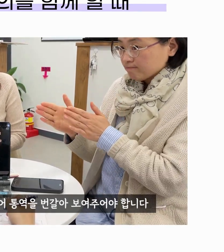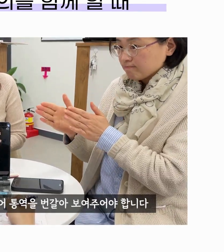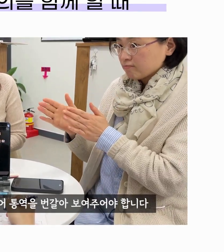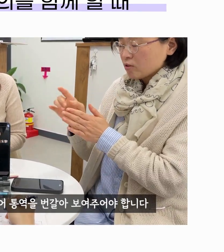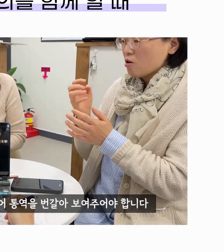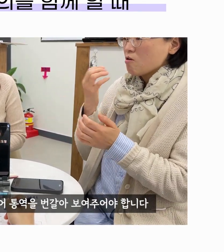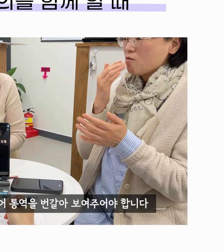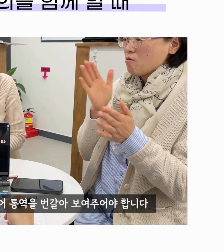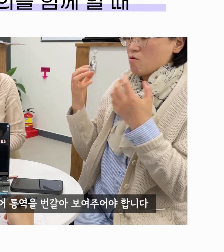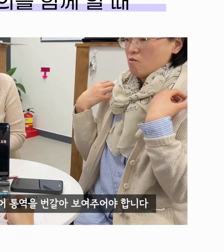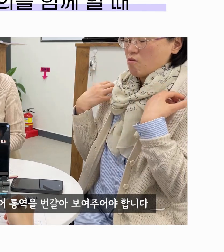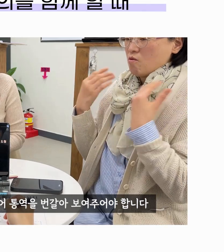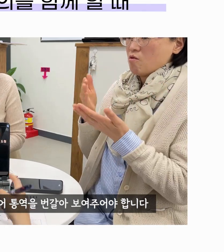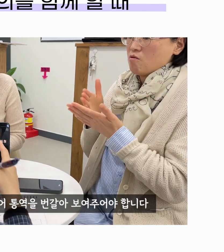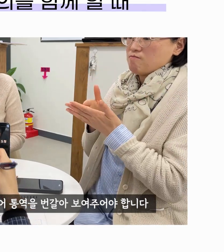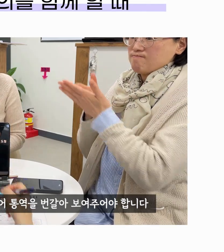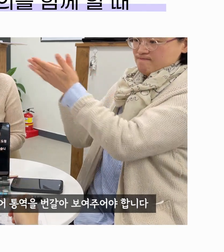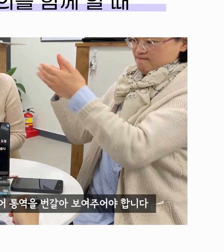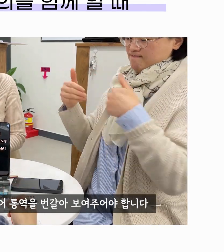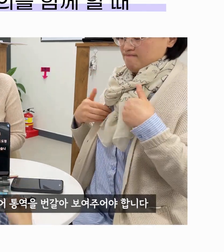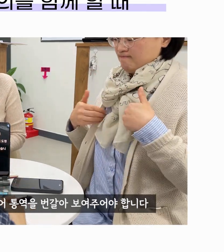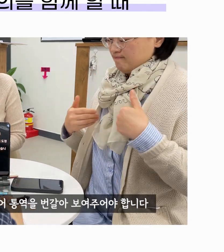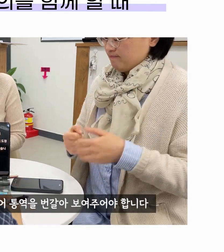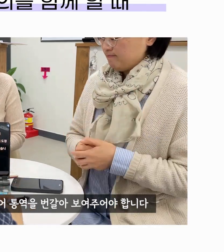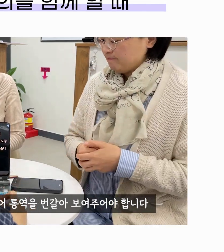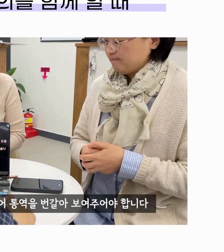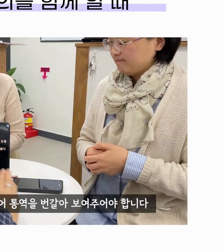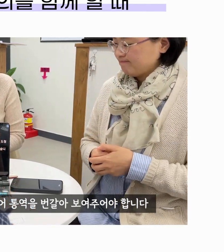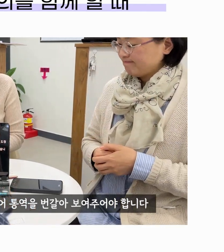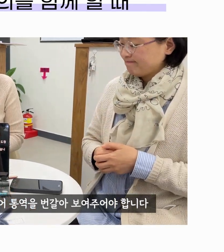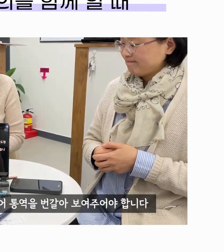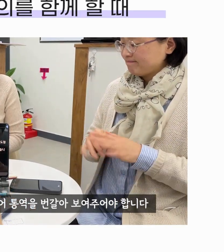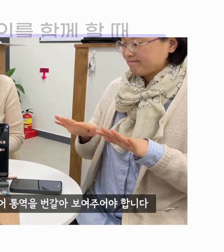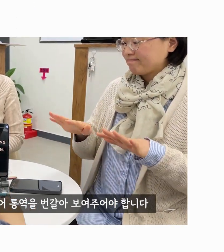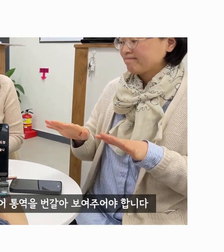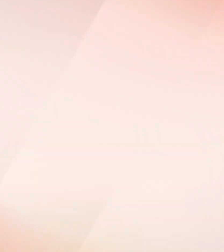보청 제출 부탁드리겠습니다. 오늘은 증명